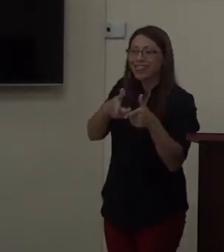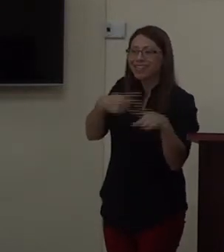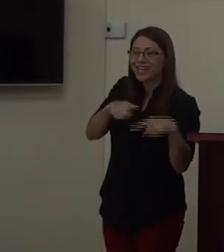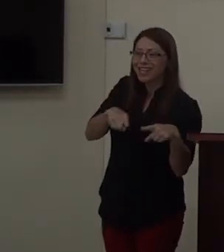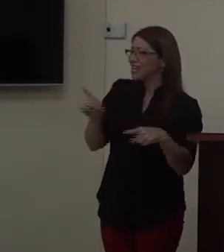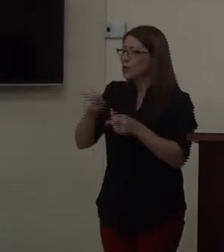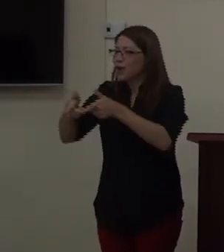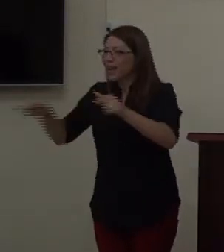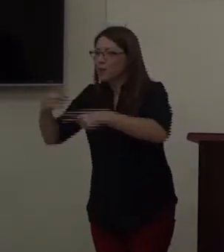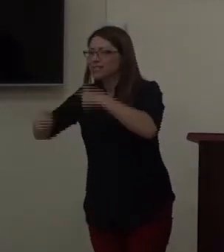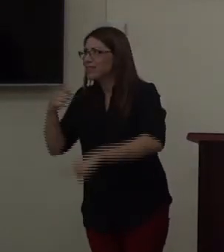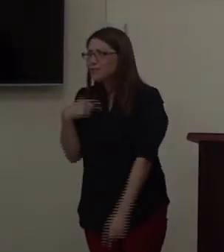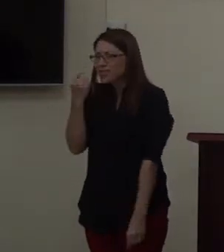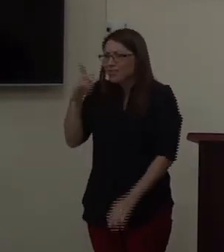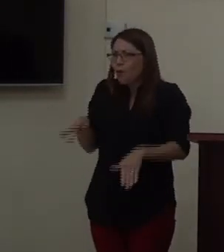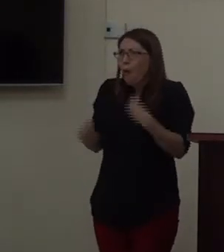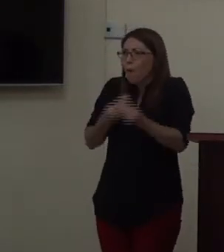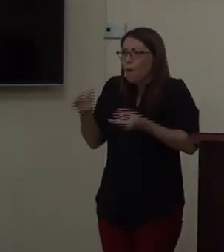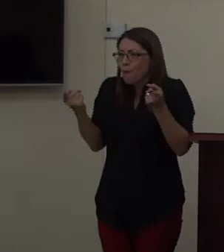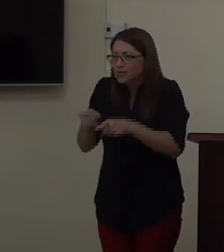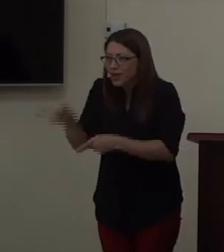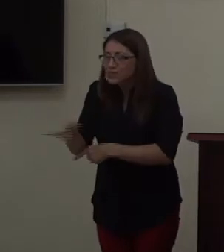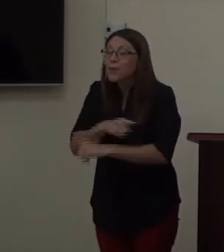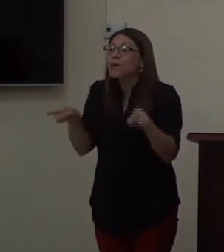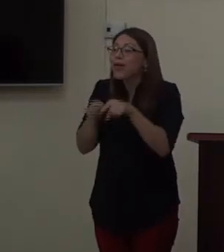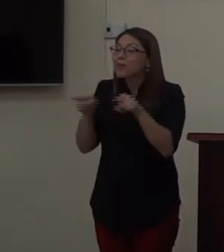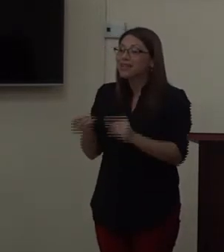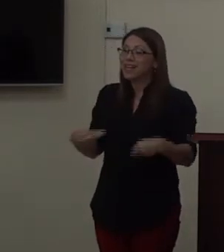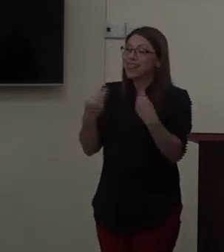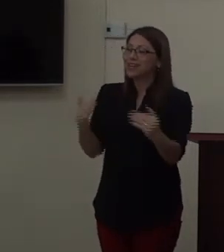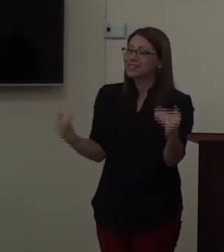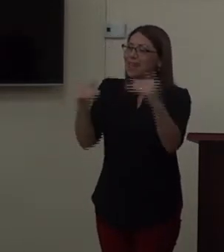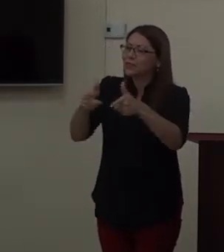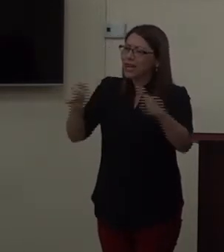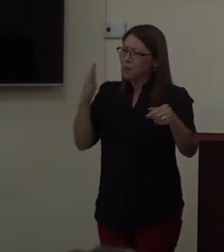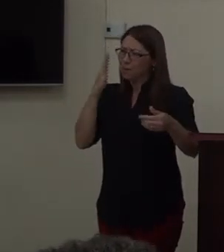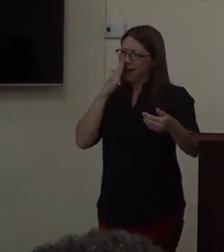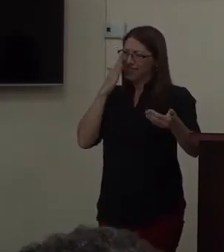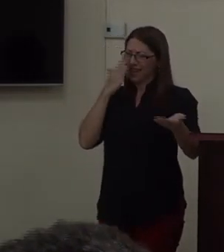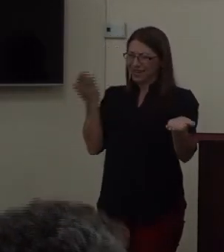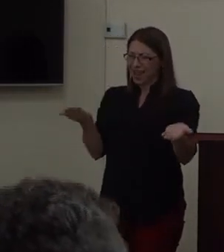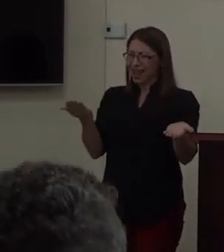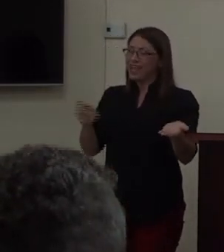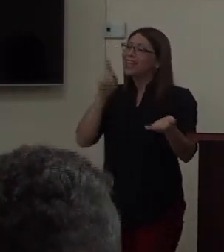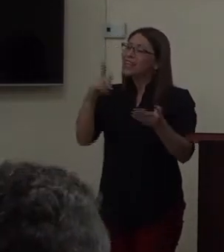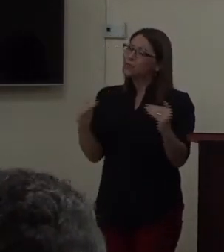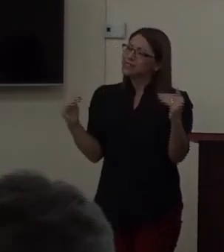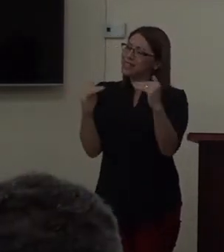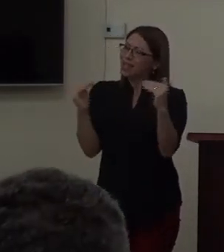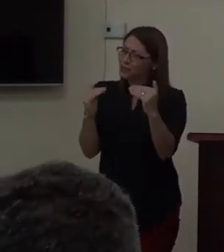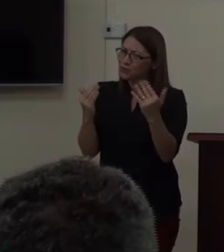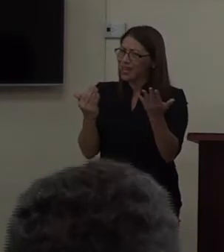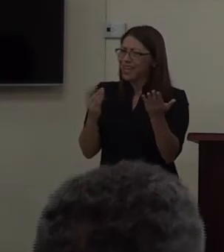yo no me entiendo cómo. Pasó eso, pero además le da el estatus de lengua materna, que es algo, ¿verdad? Eso es un estatus entonces que lo